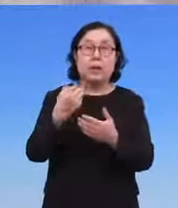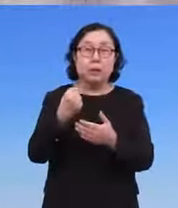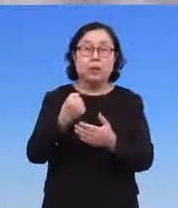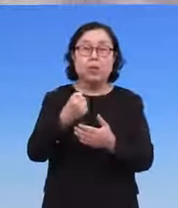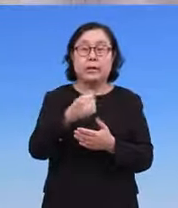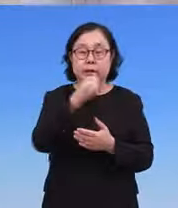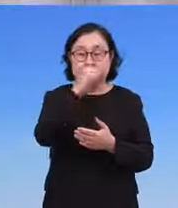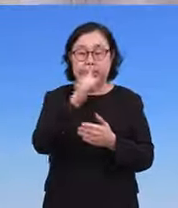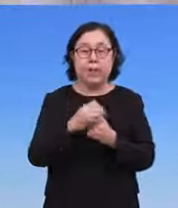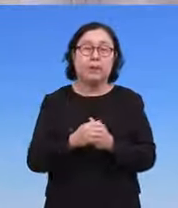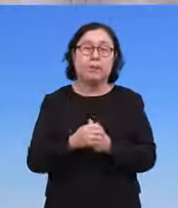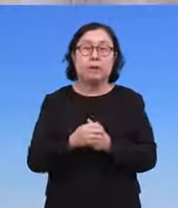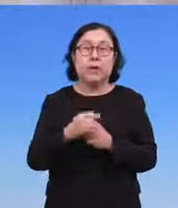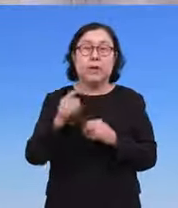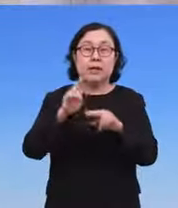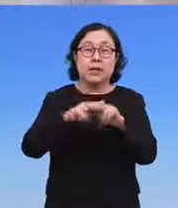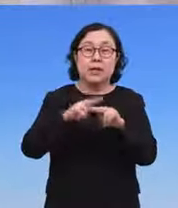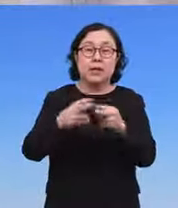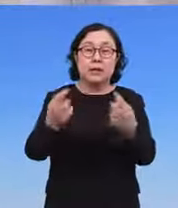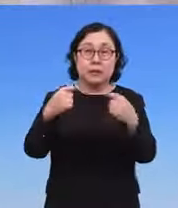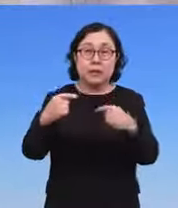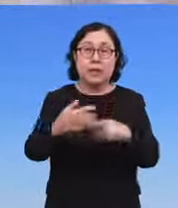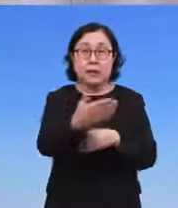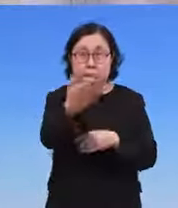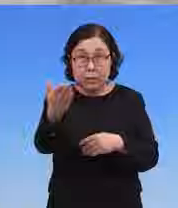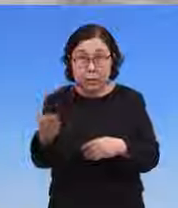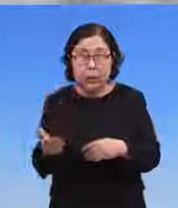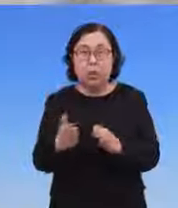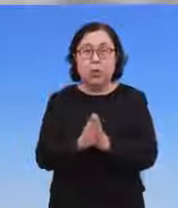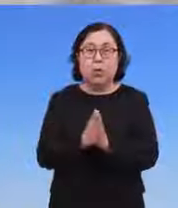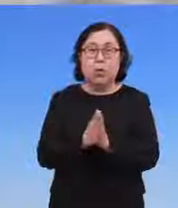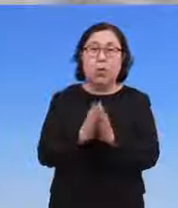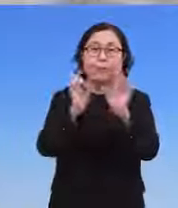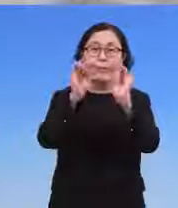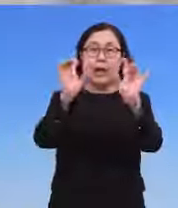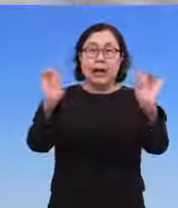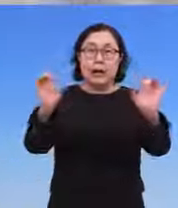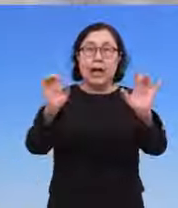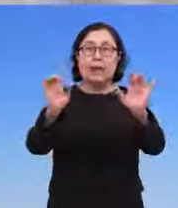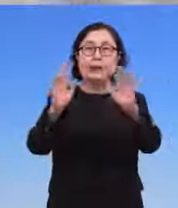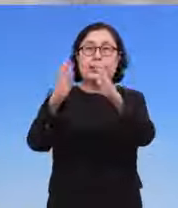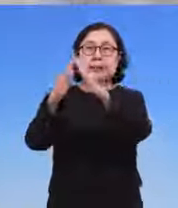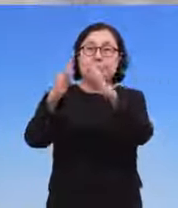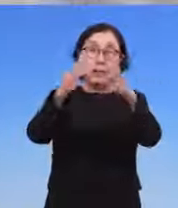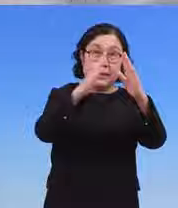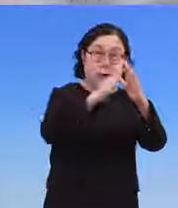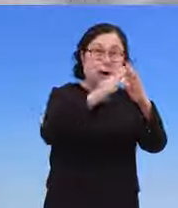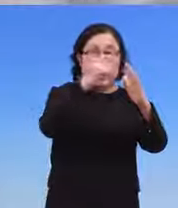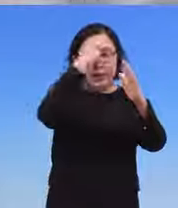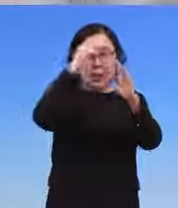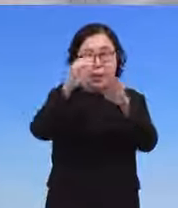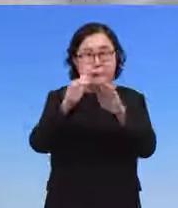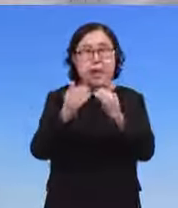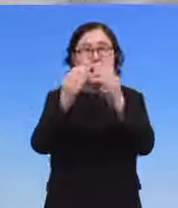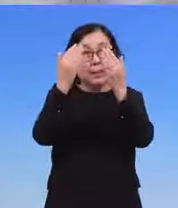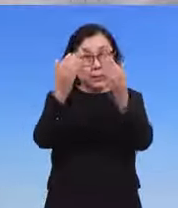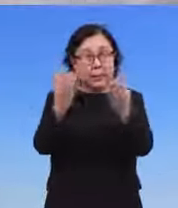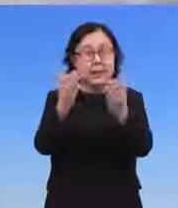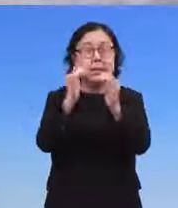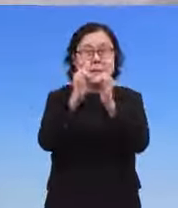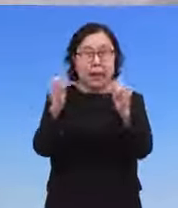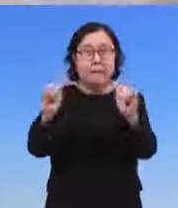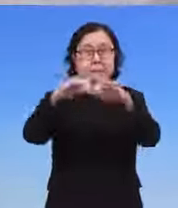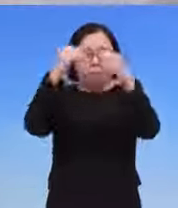것을 제가 경험합니다. 오늘 이 자리에 참석하신 성도님들이나 또 가정에서 함께 가족이 모여 예배를